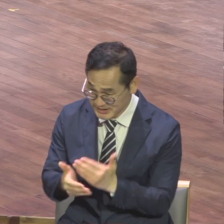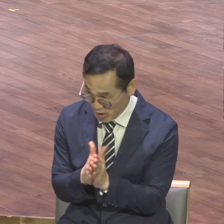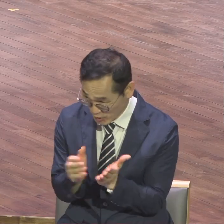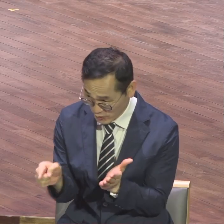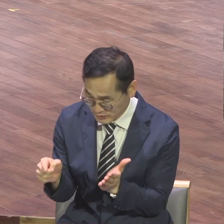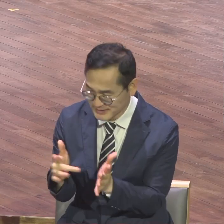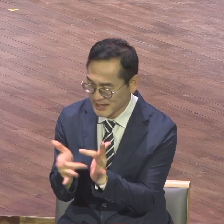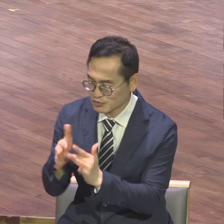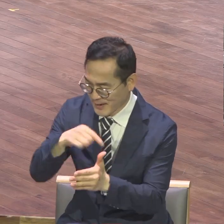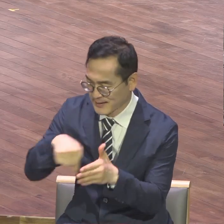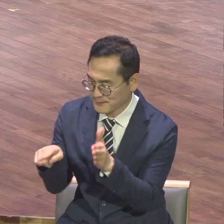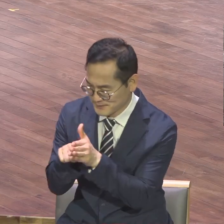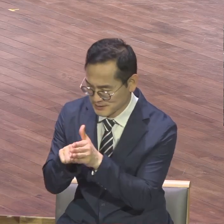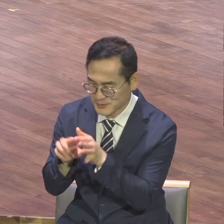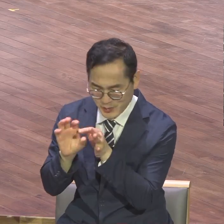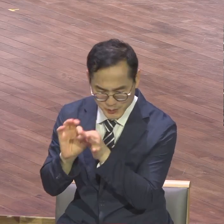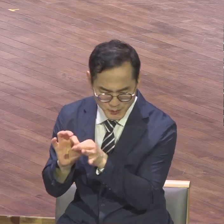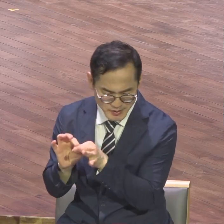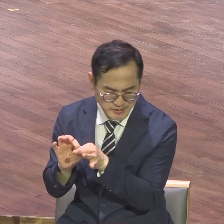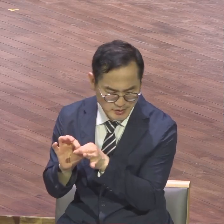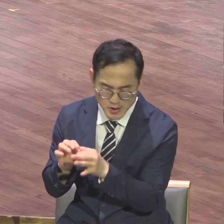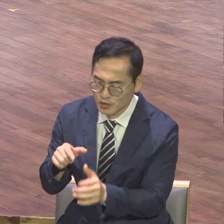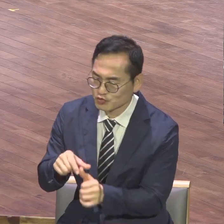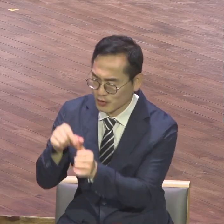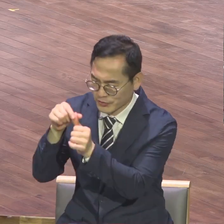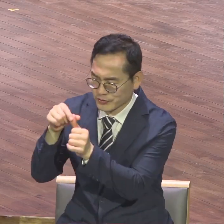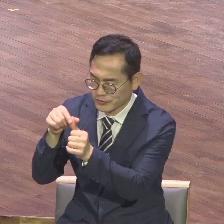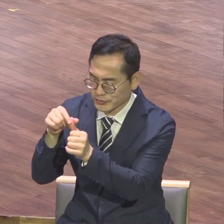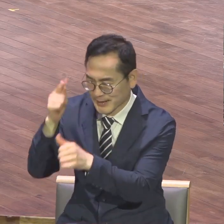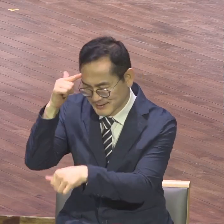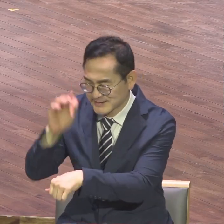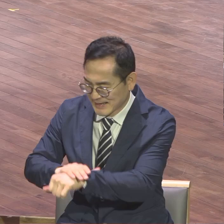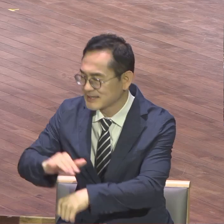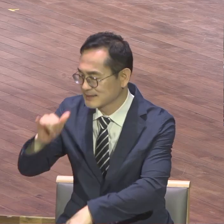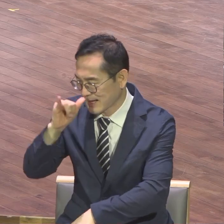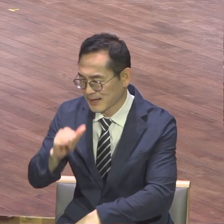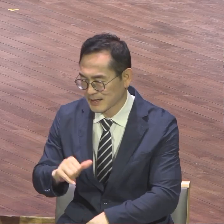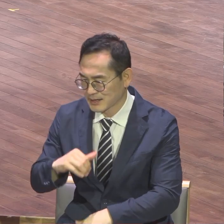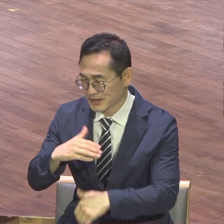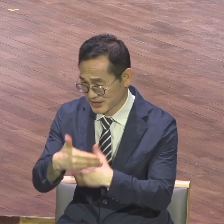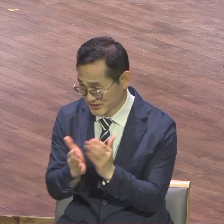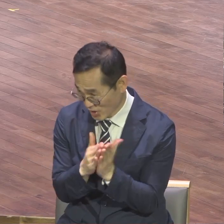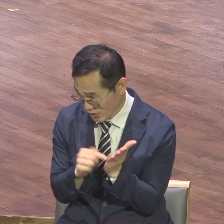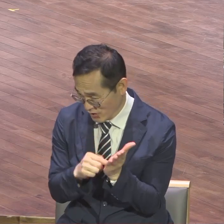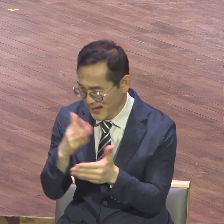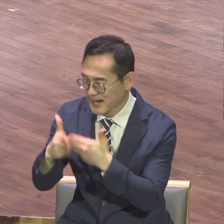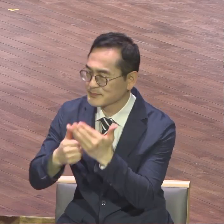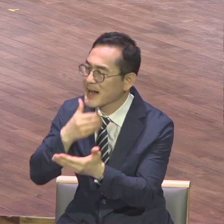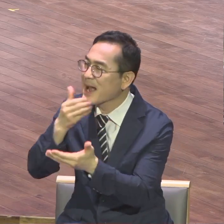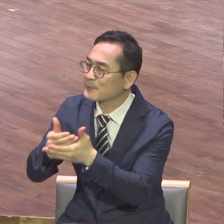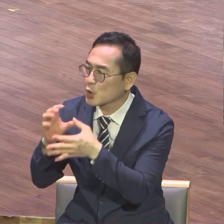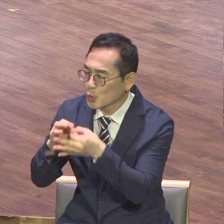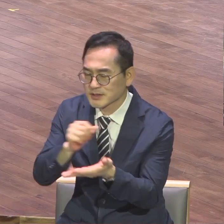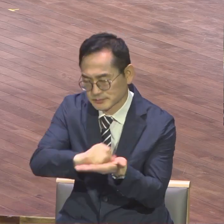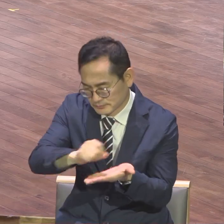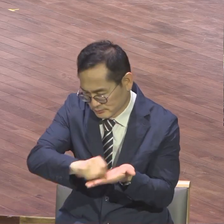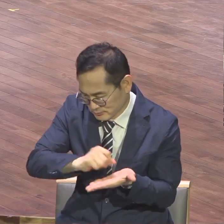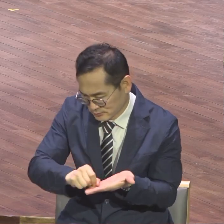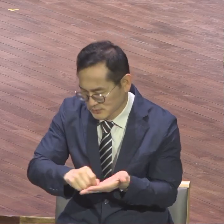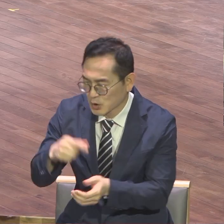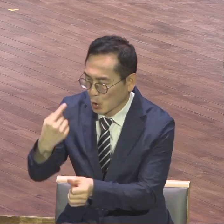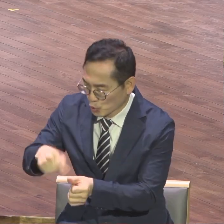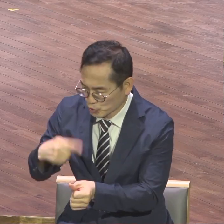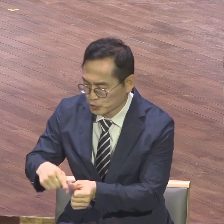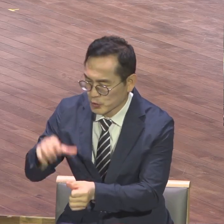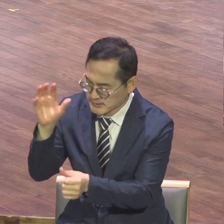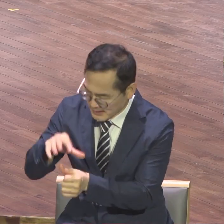안에 있는 믿음으로 말미암아 구원에 이르는 지혜가 있게 하느니라. 모든 성경은 하나님의 감동으로 된 것으로 교훈과